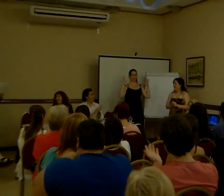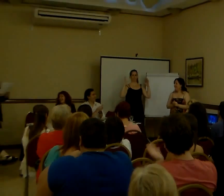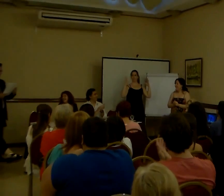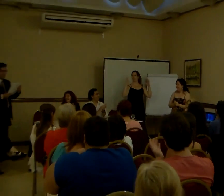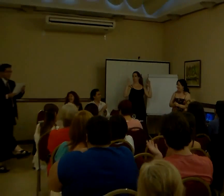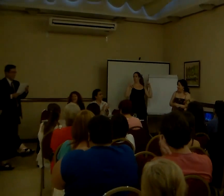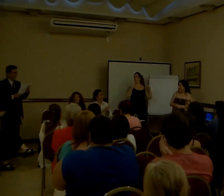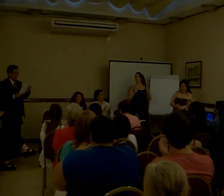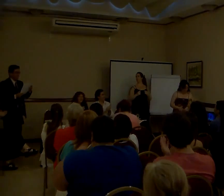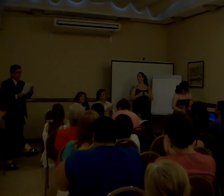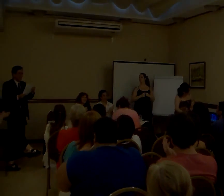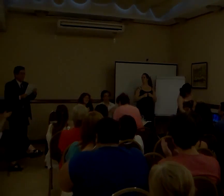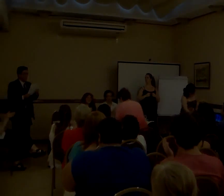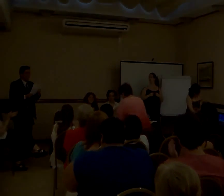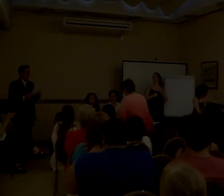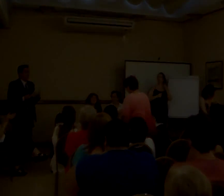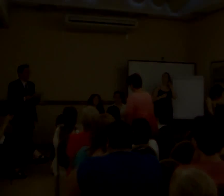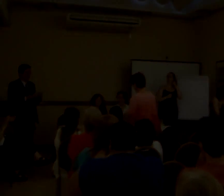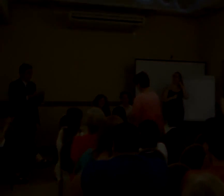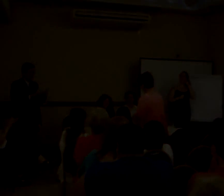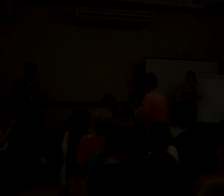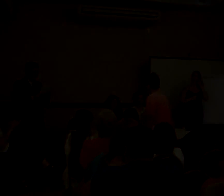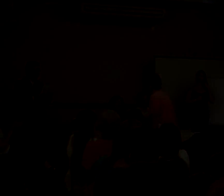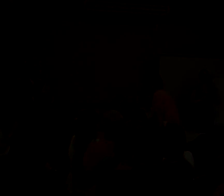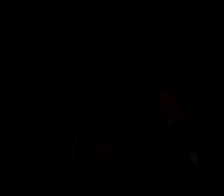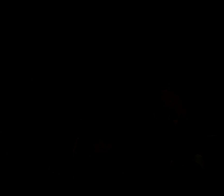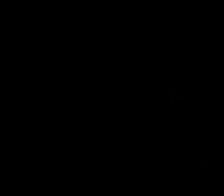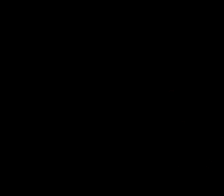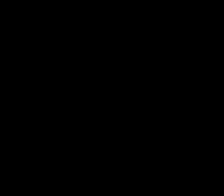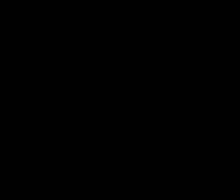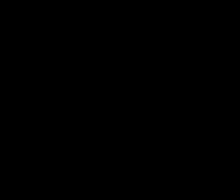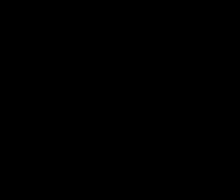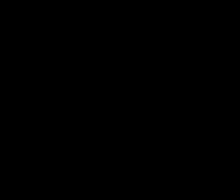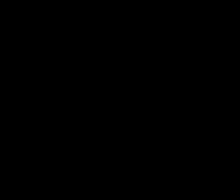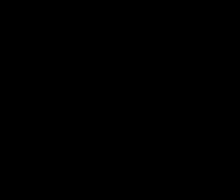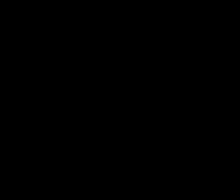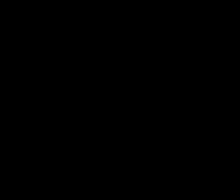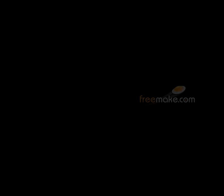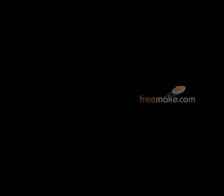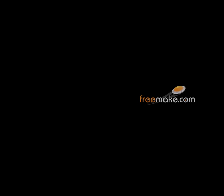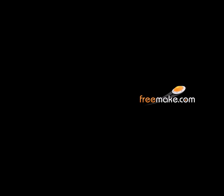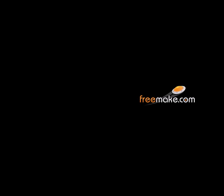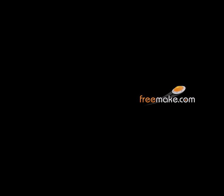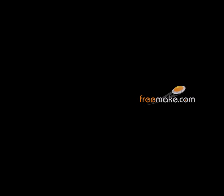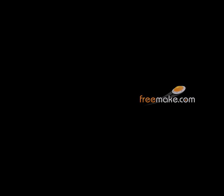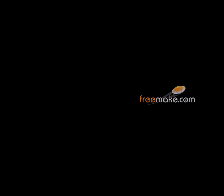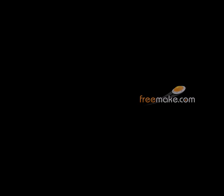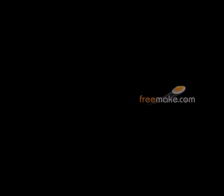La doctora Claudia Rita Uña, reumatóloga e investigadora.